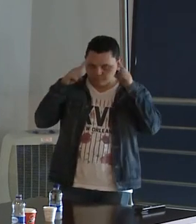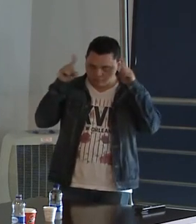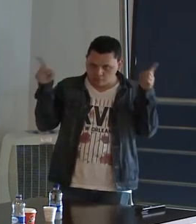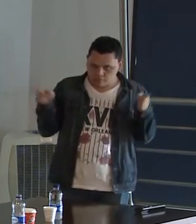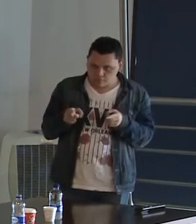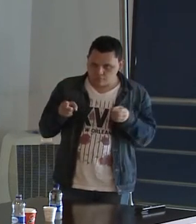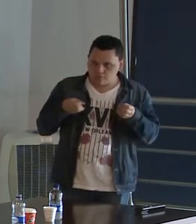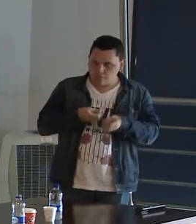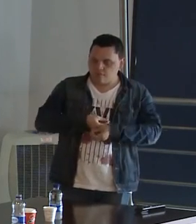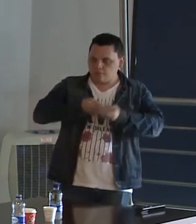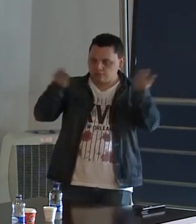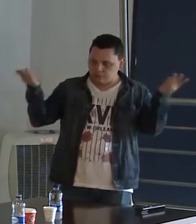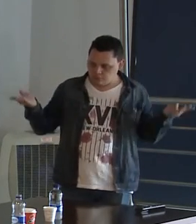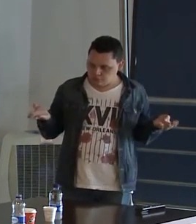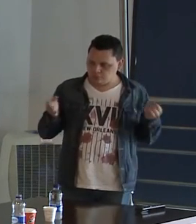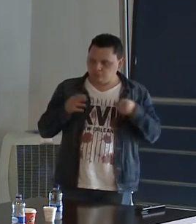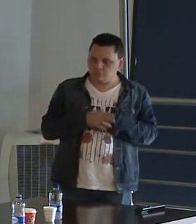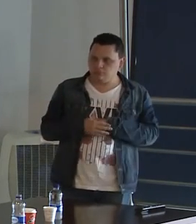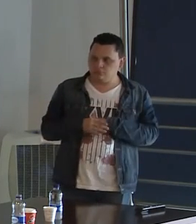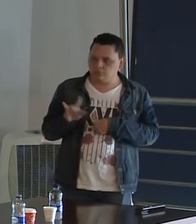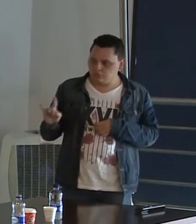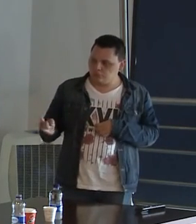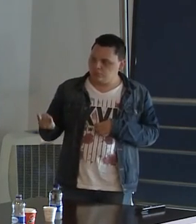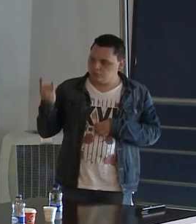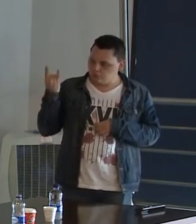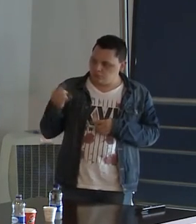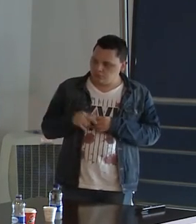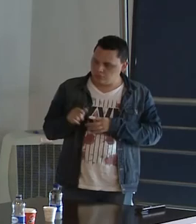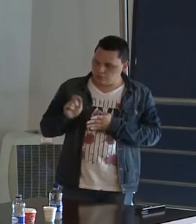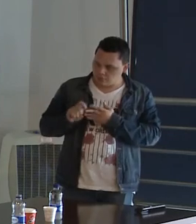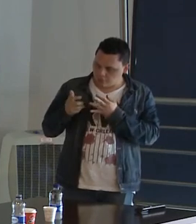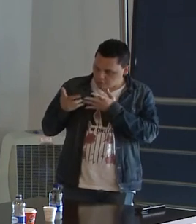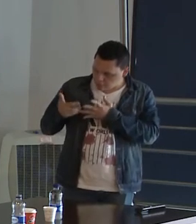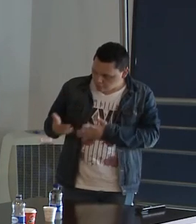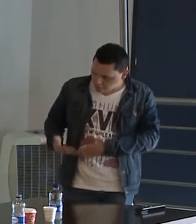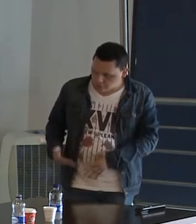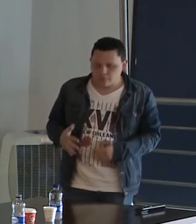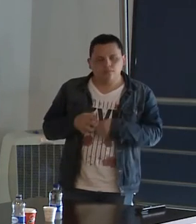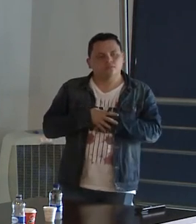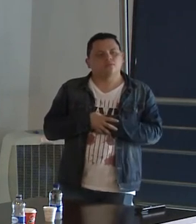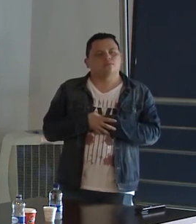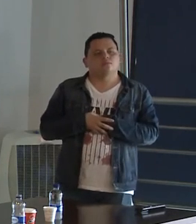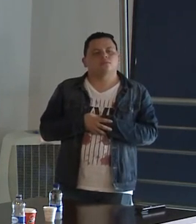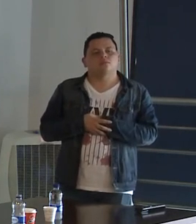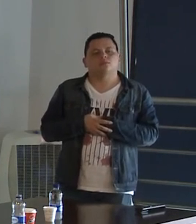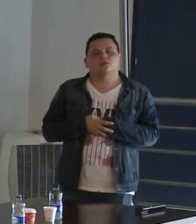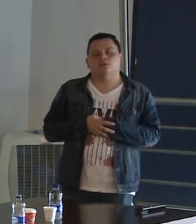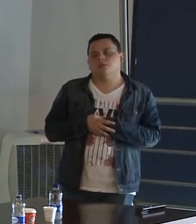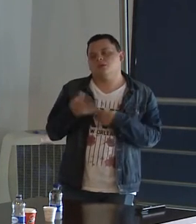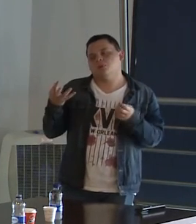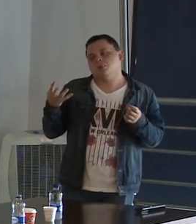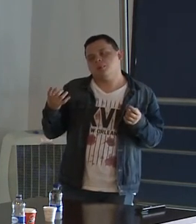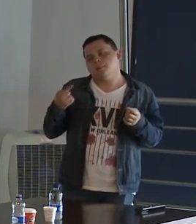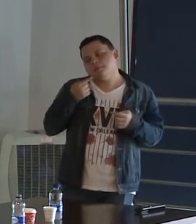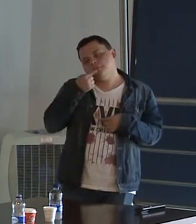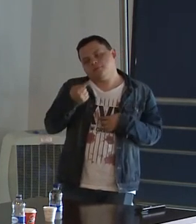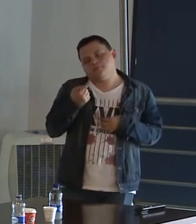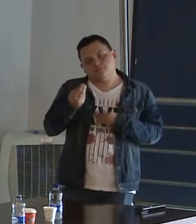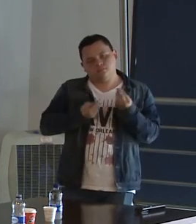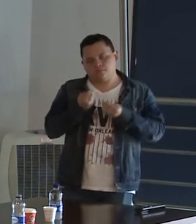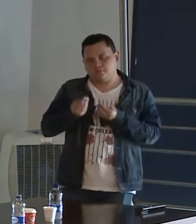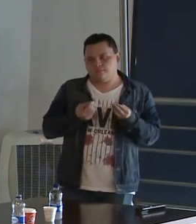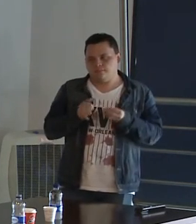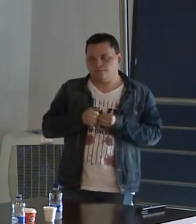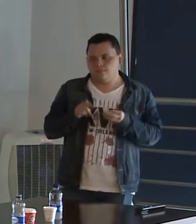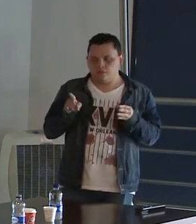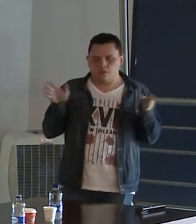a pasarla, a ver que nos quede aquí algo, como un testigo de esto. Mire, quiero hacer una cosa, vamos